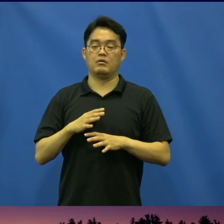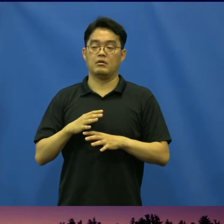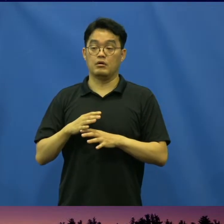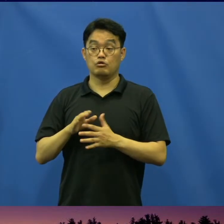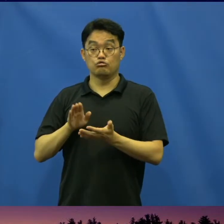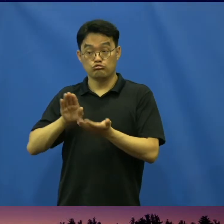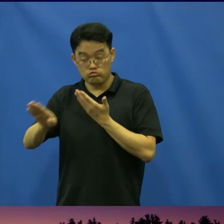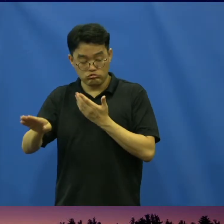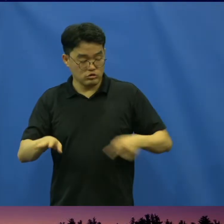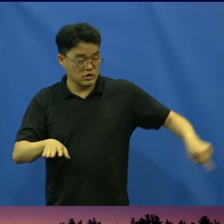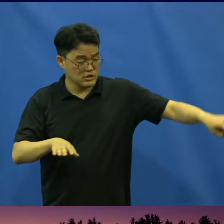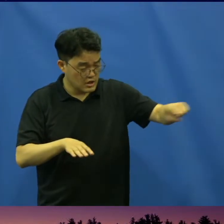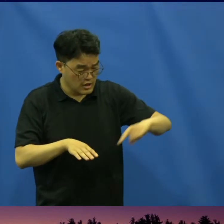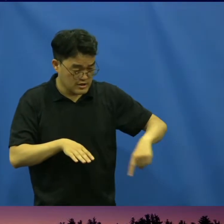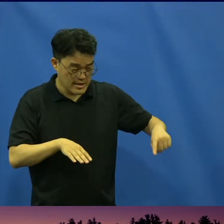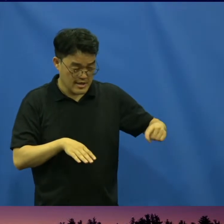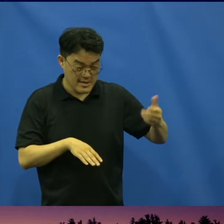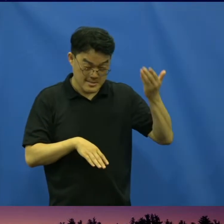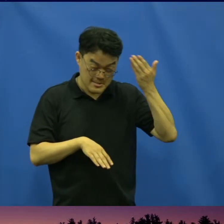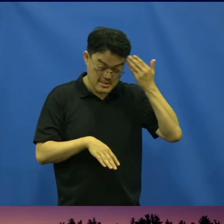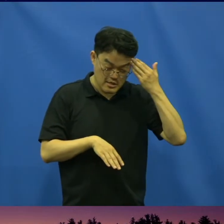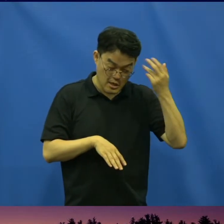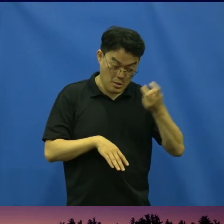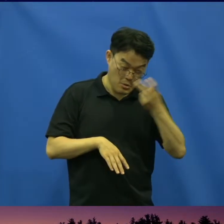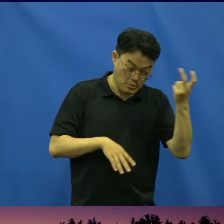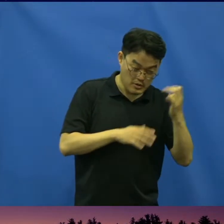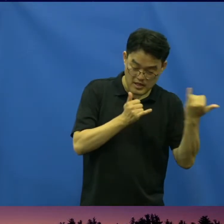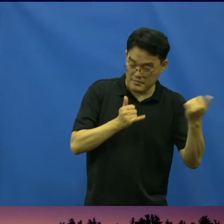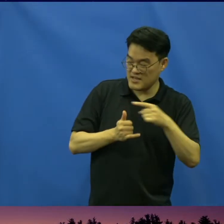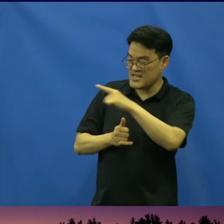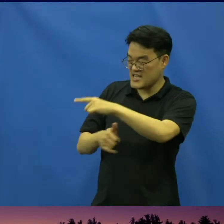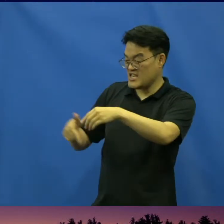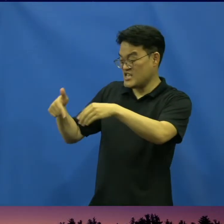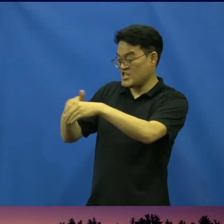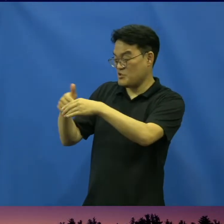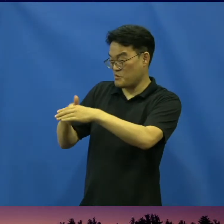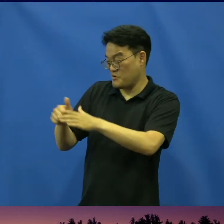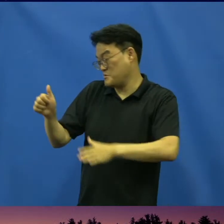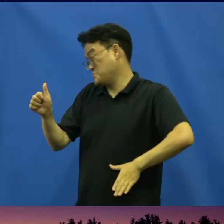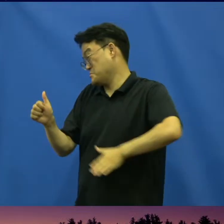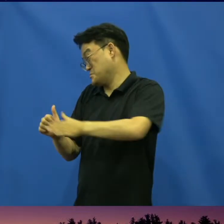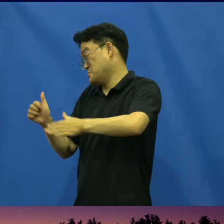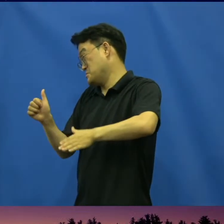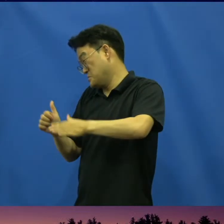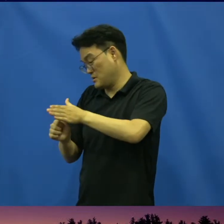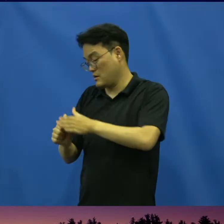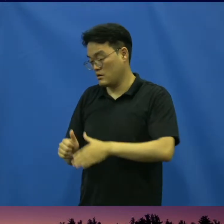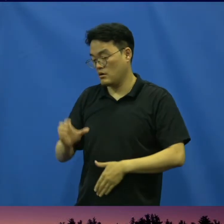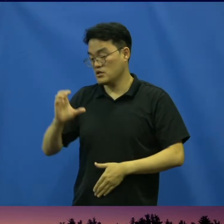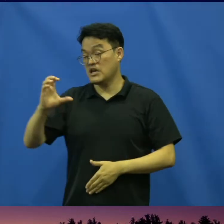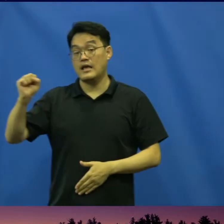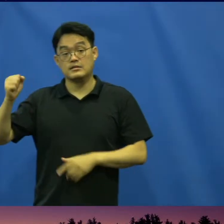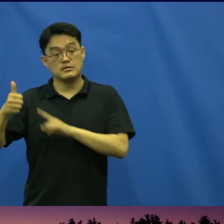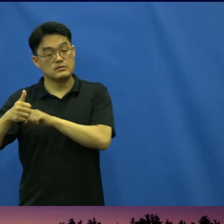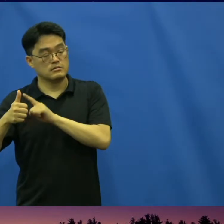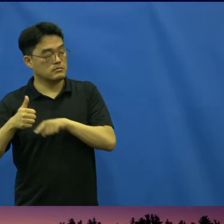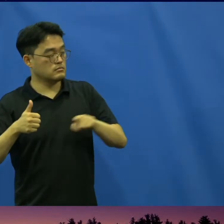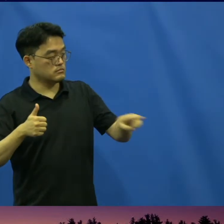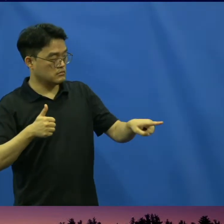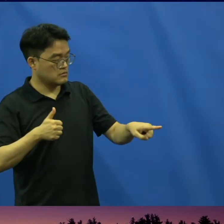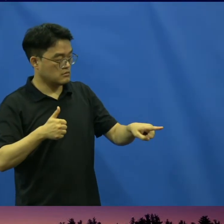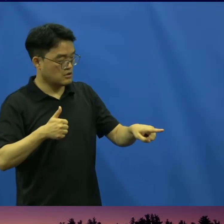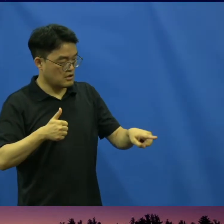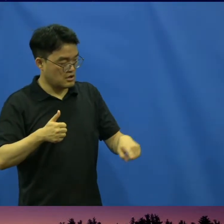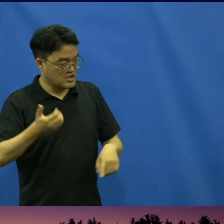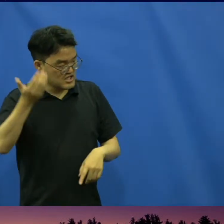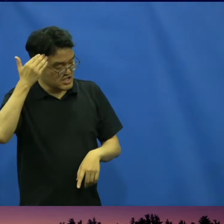해요. 지성인들의 공격들을 기독교 지성으로 막아내는 거예요. 그냥 기독교만이 기독교 지성으로 무장된